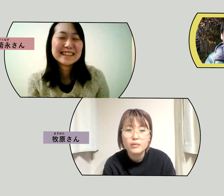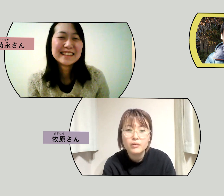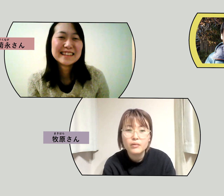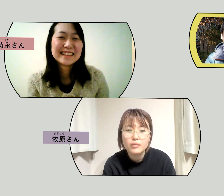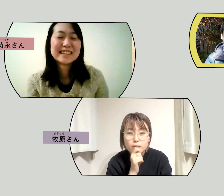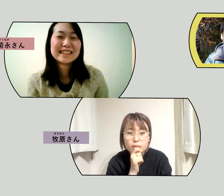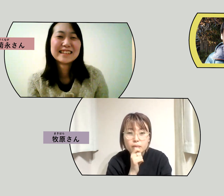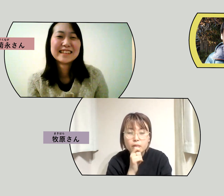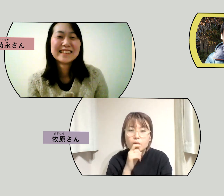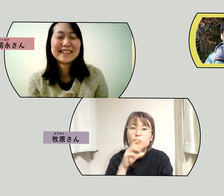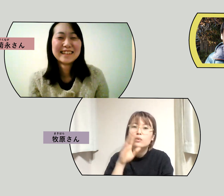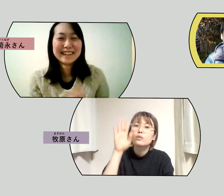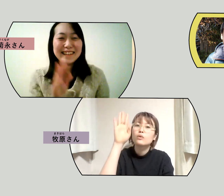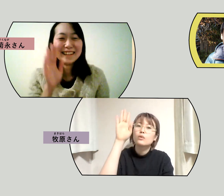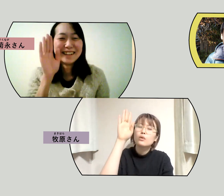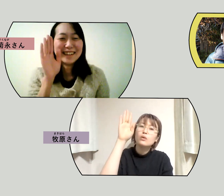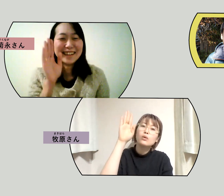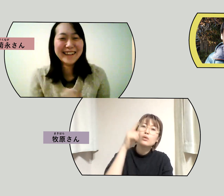風